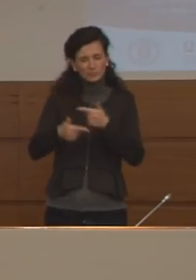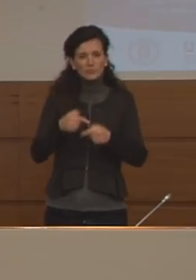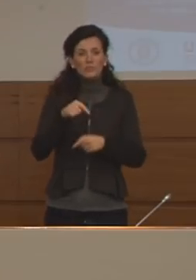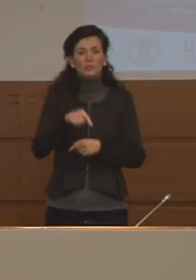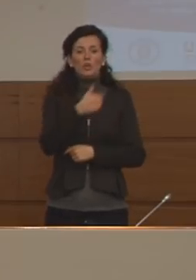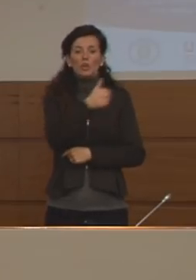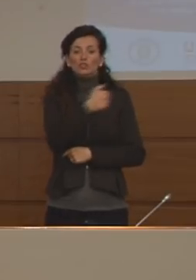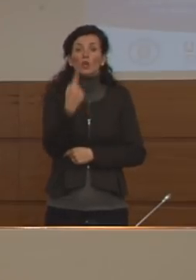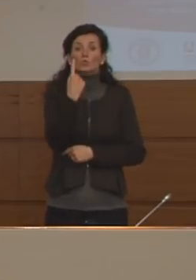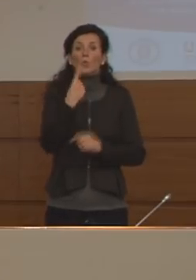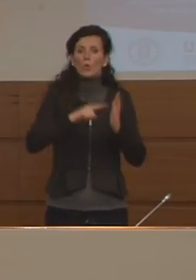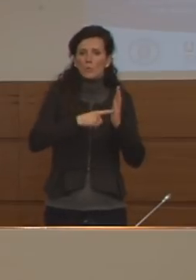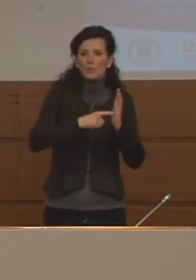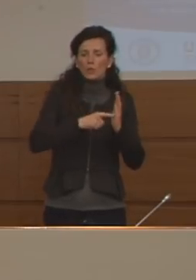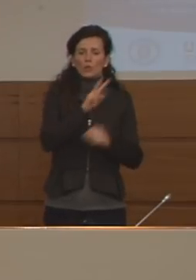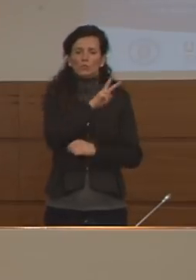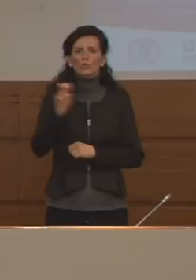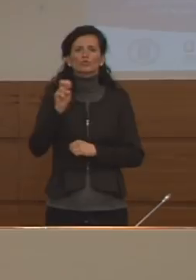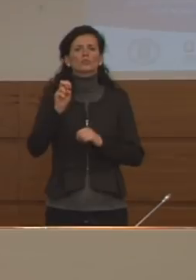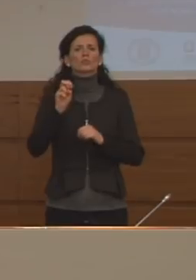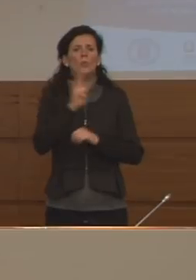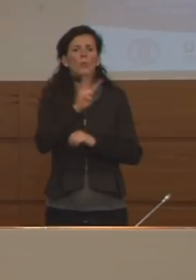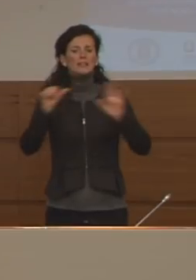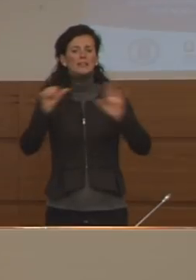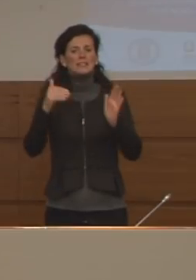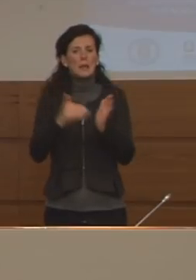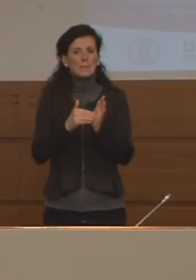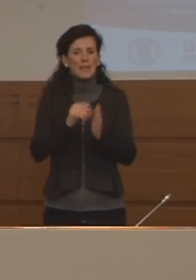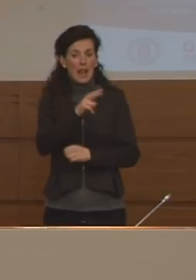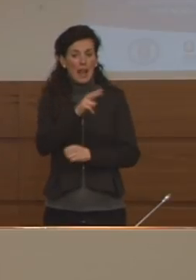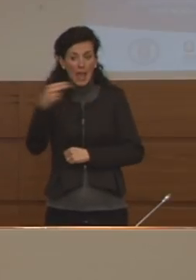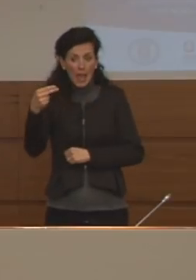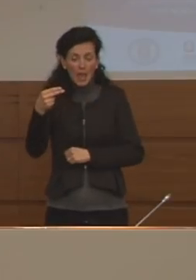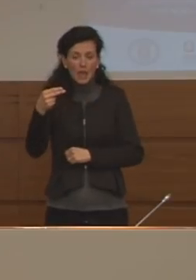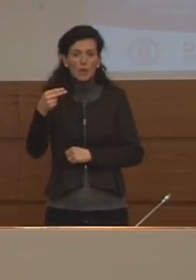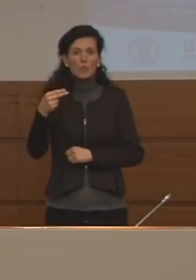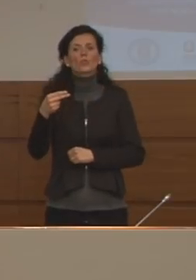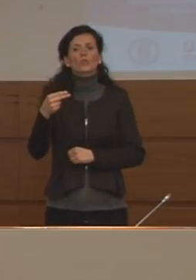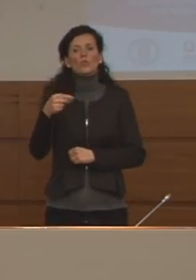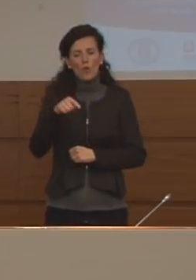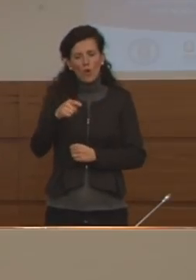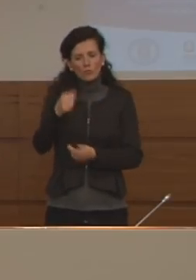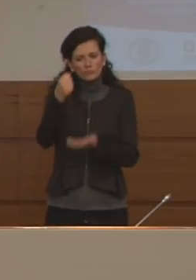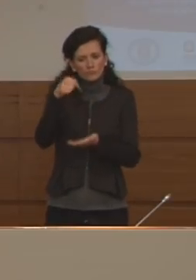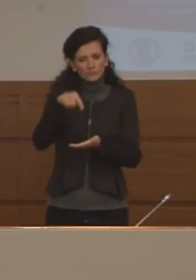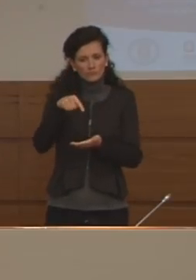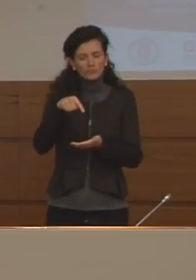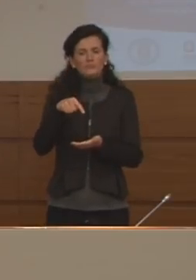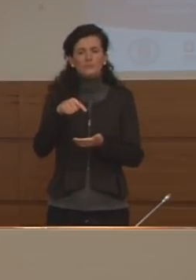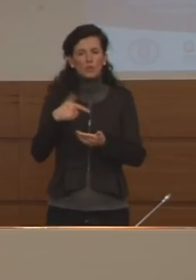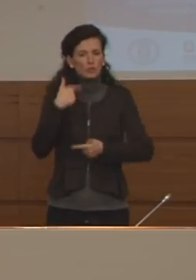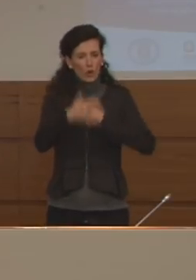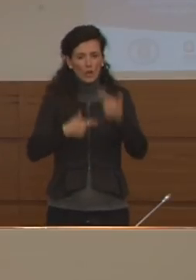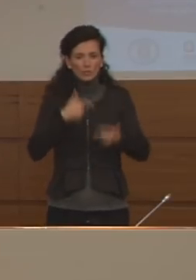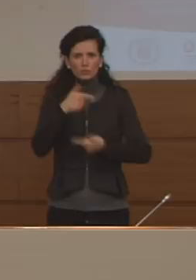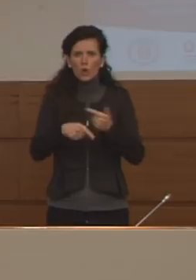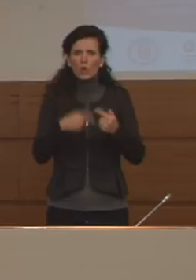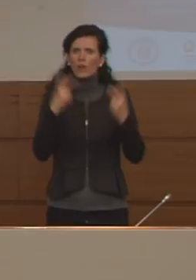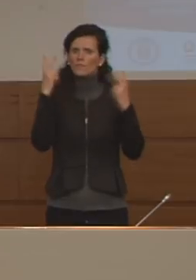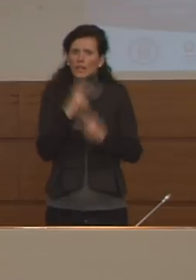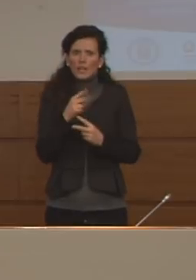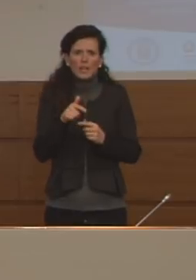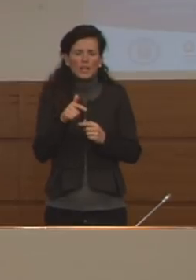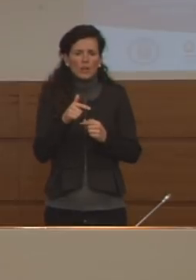101 milioni e 246 mila euro e di questo voglio veramente sottolineare questa cifra